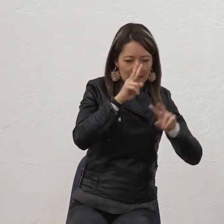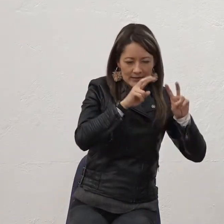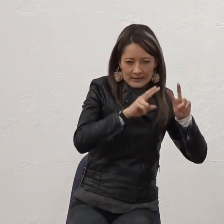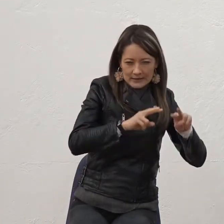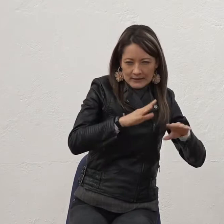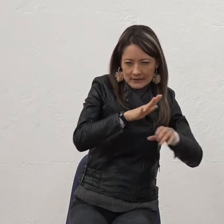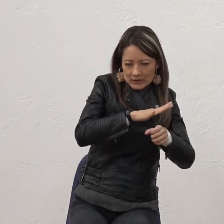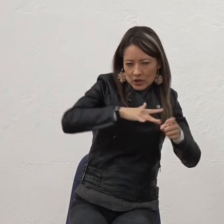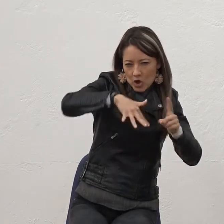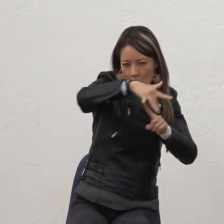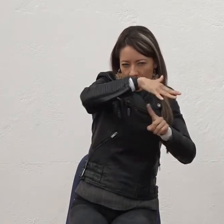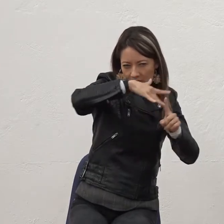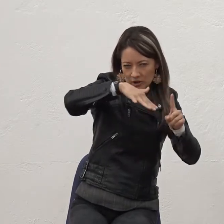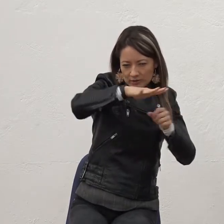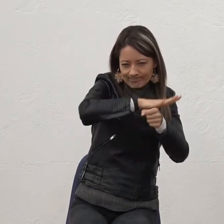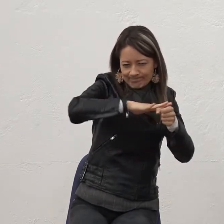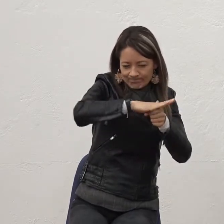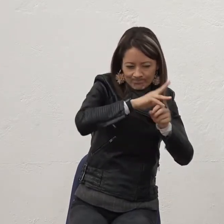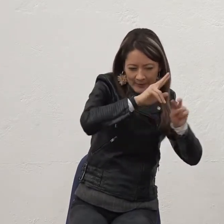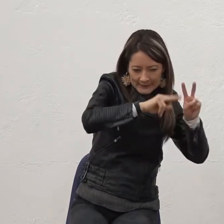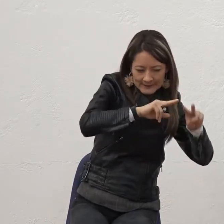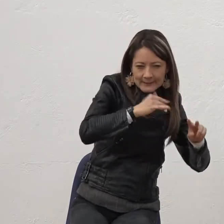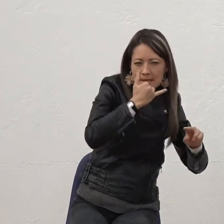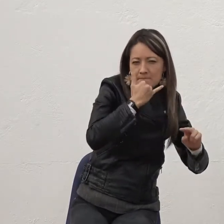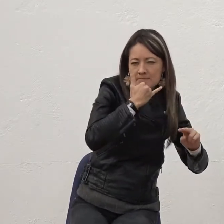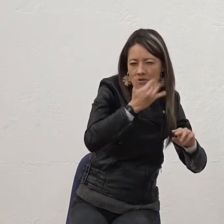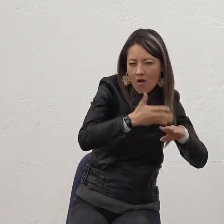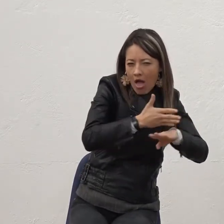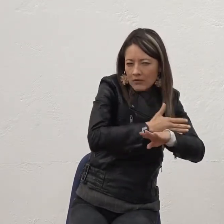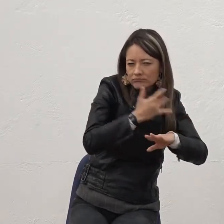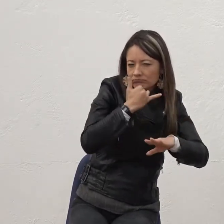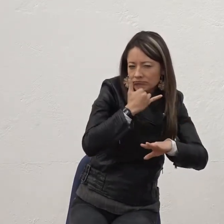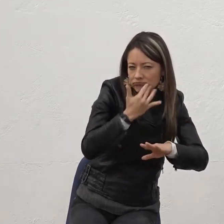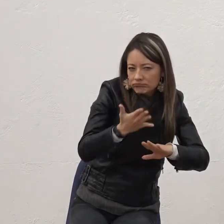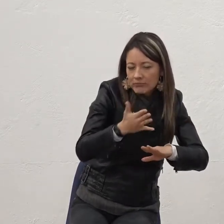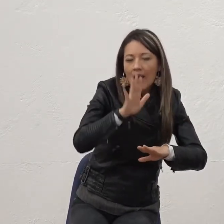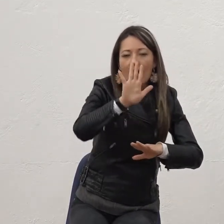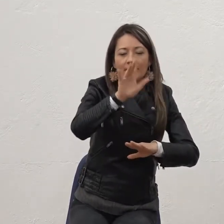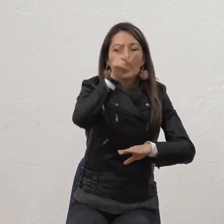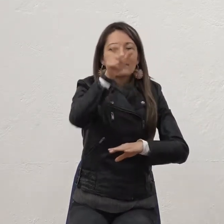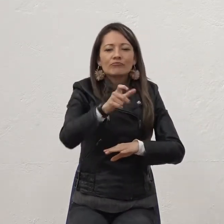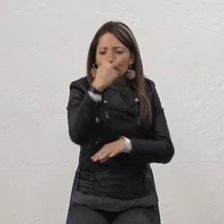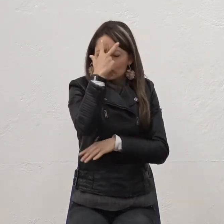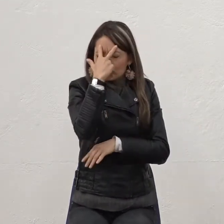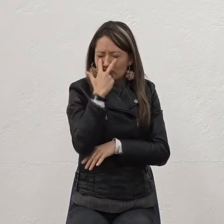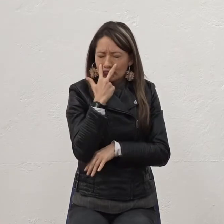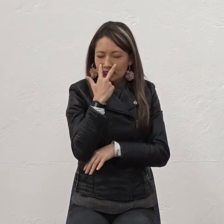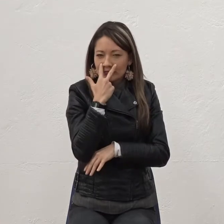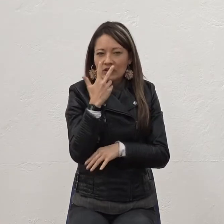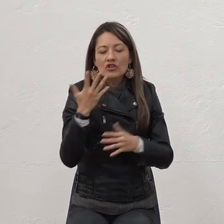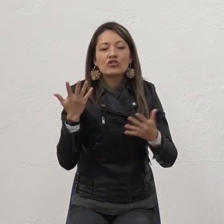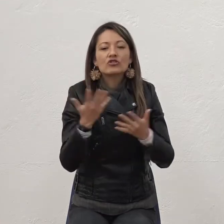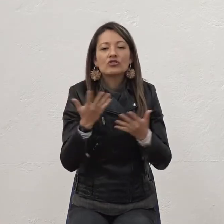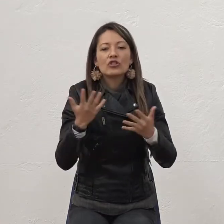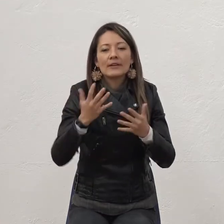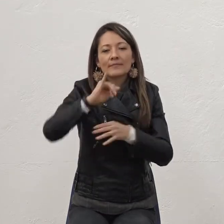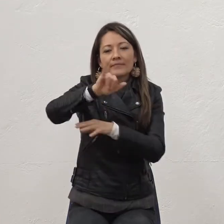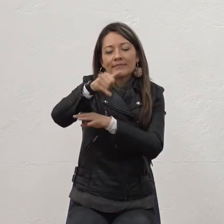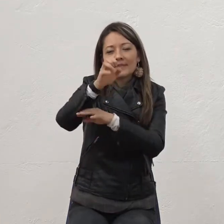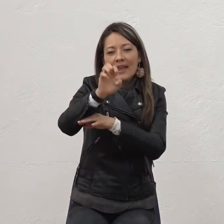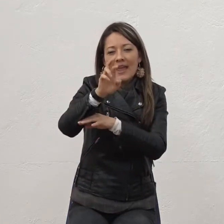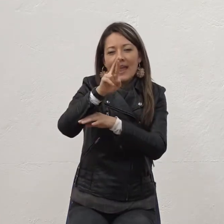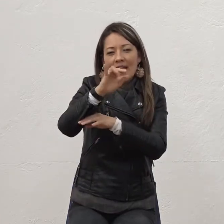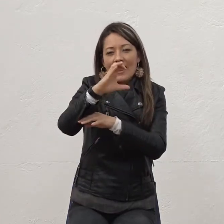el contexto, ¿qué había sucedido antes? Un ciego en Jericó había sido sanado,